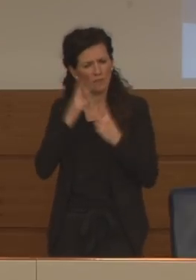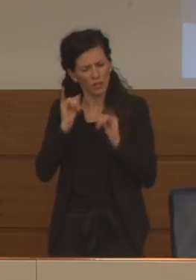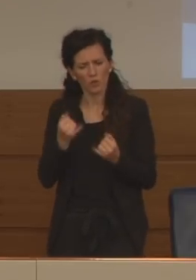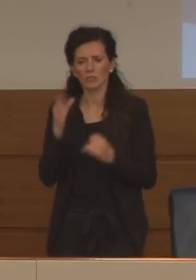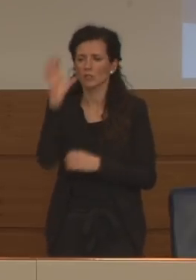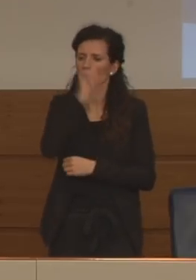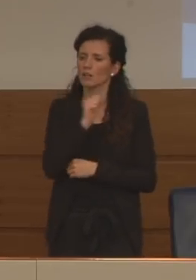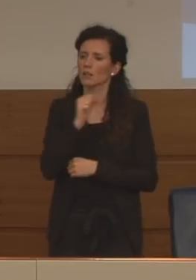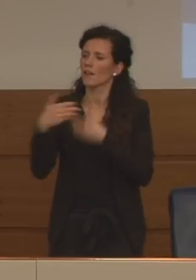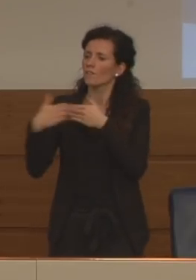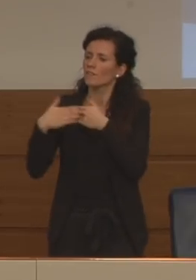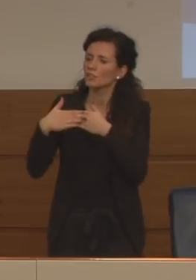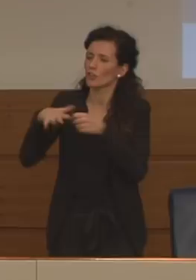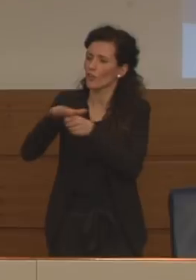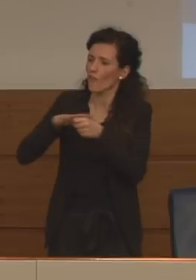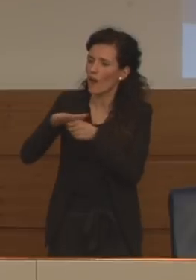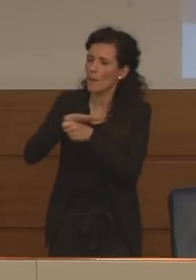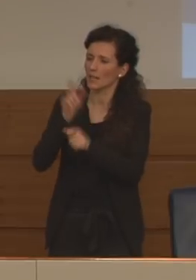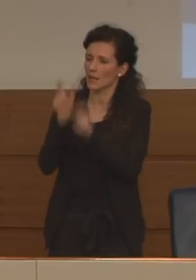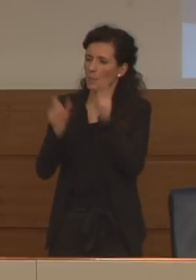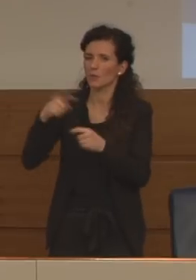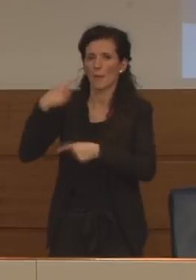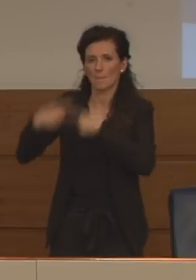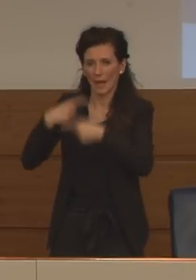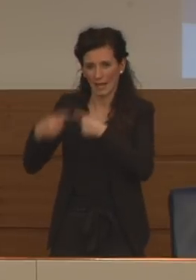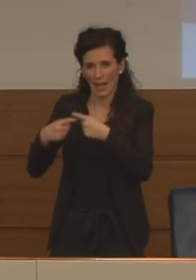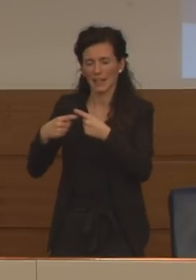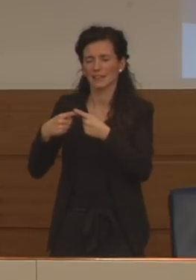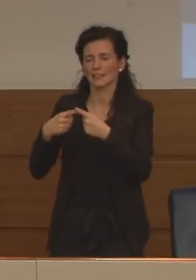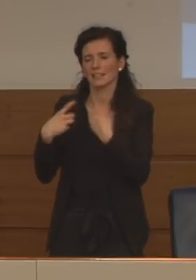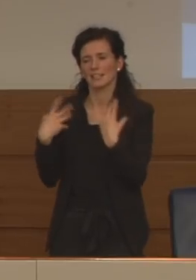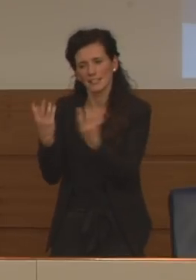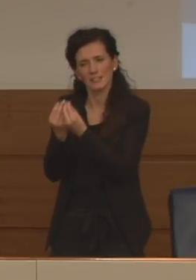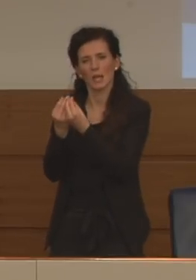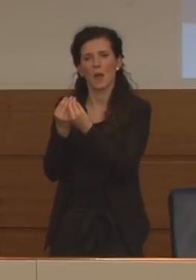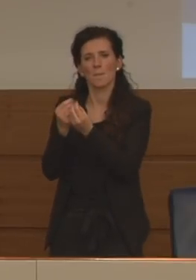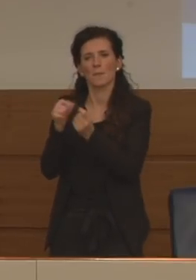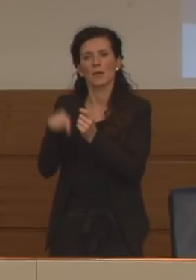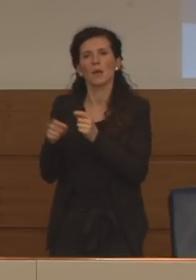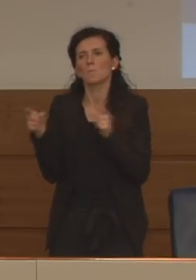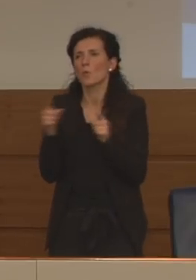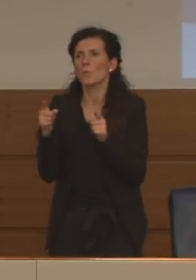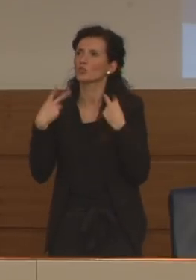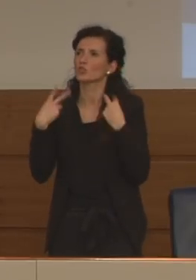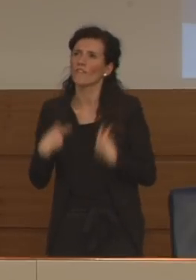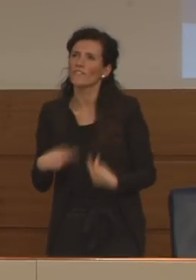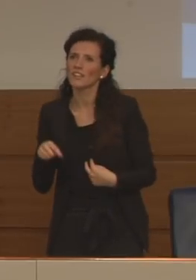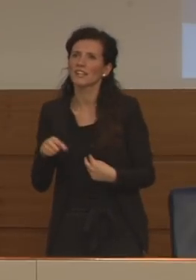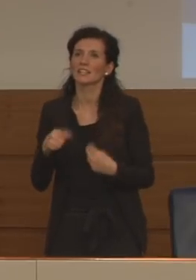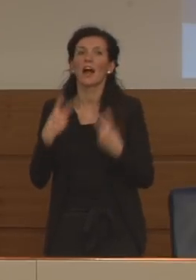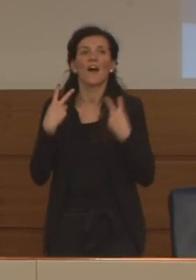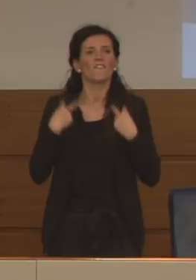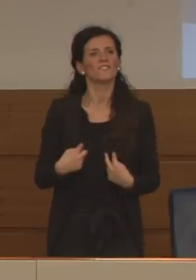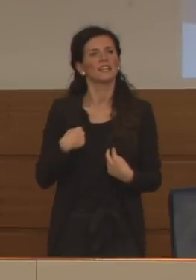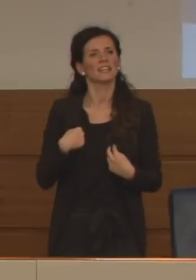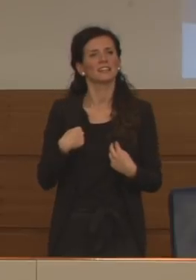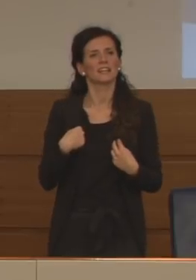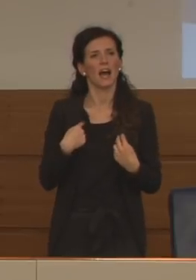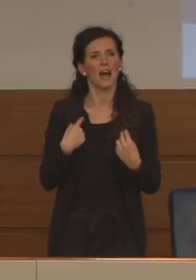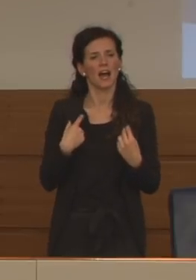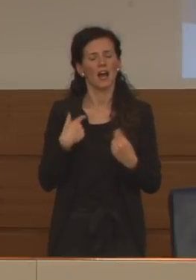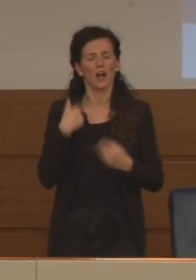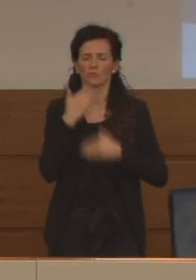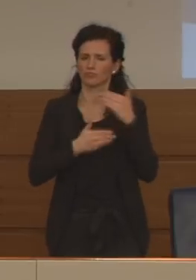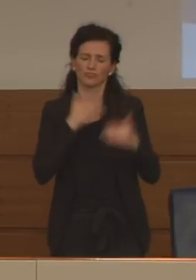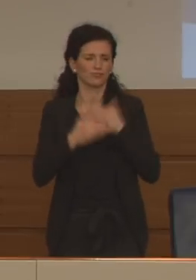in una struttura protetta è un'occasione per condividere alcuni momenti della nostra vita spesso frenetica con loro però